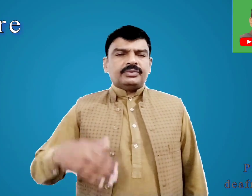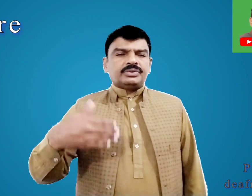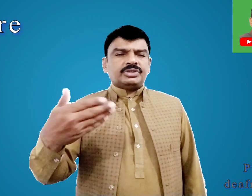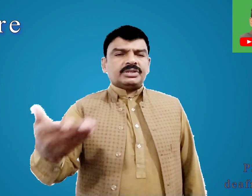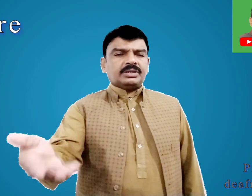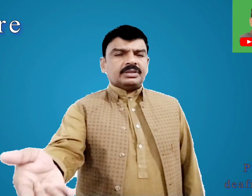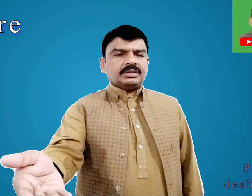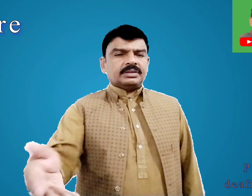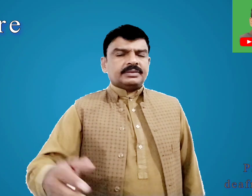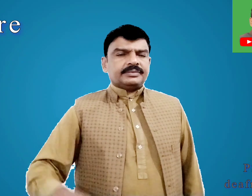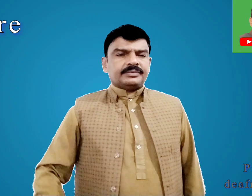future,